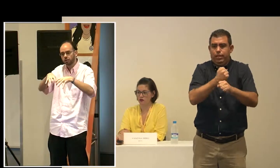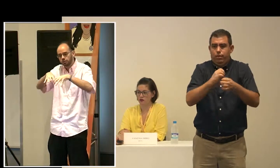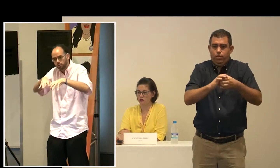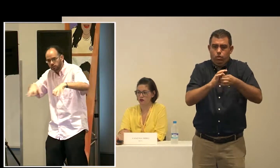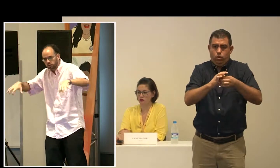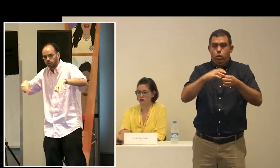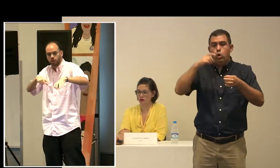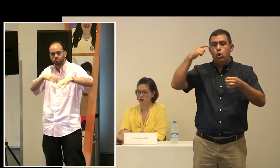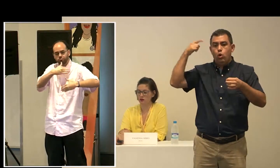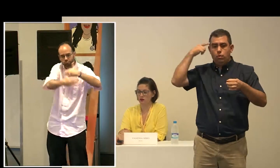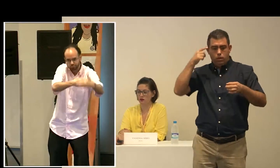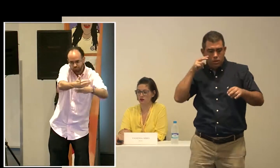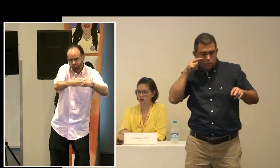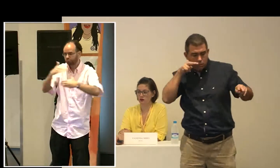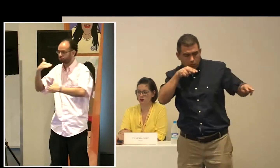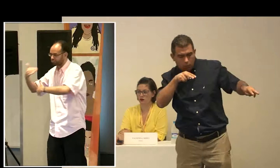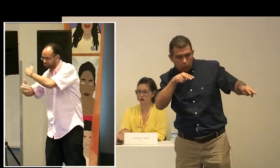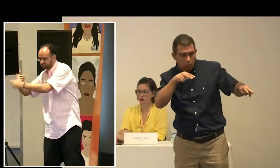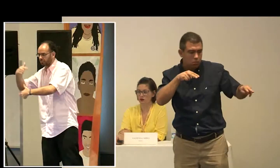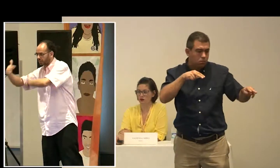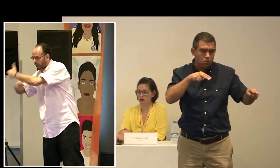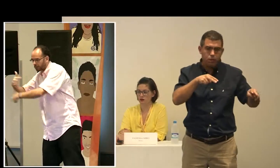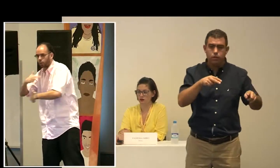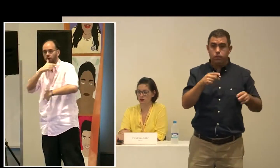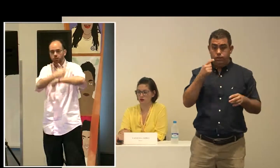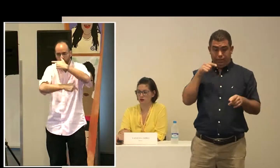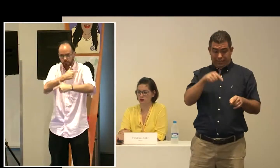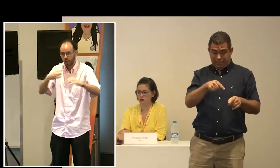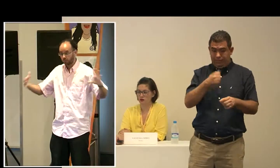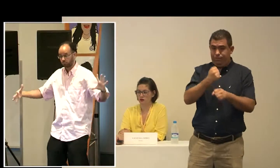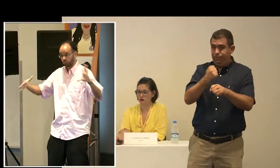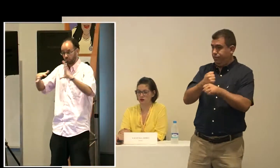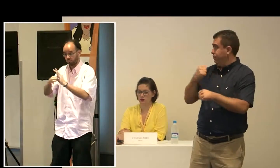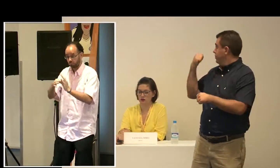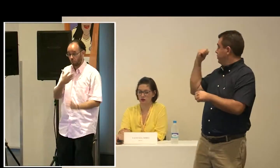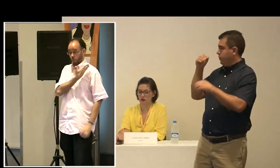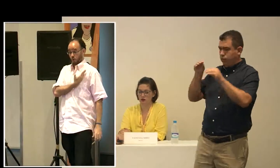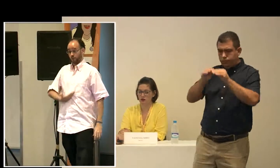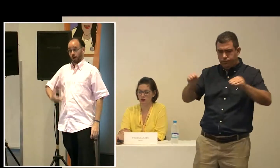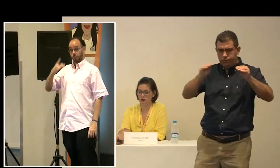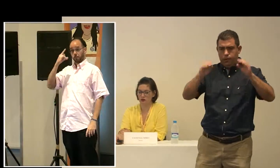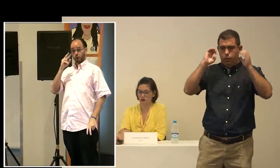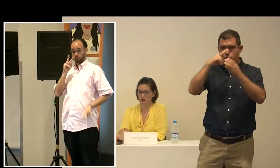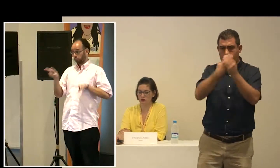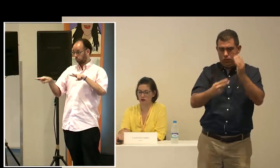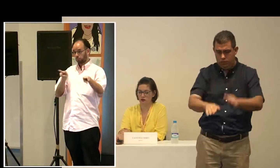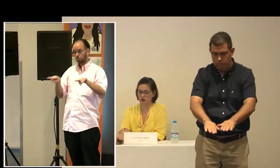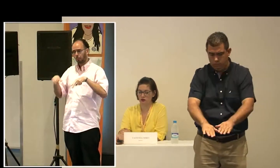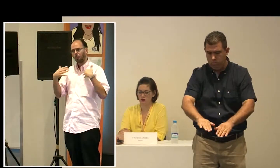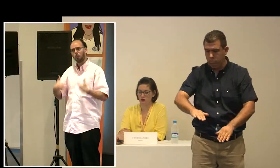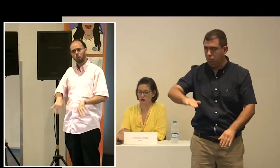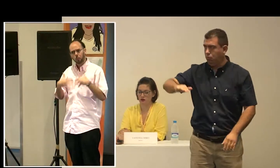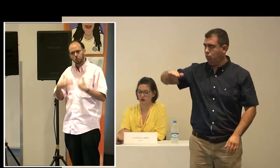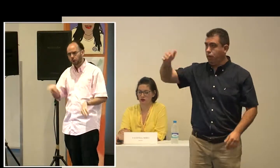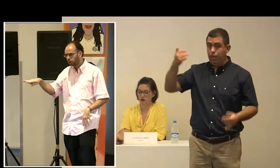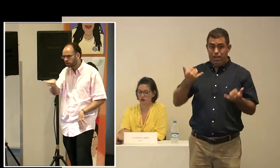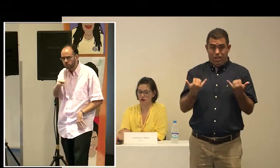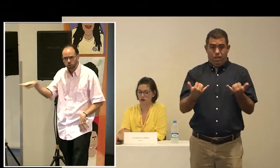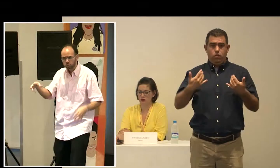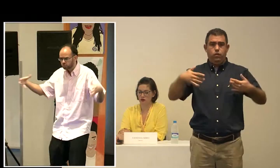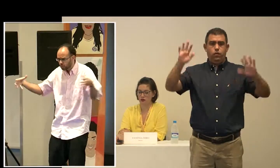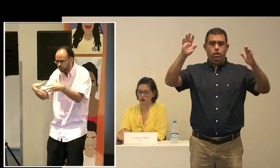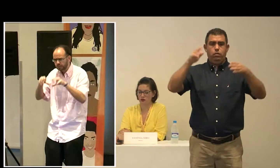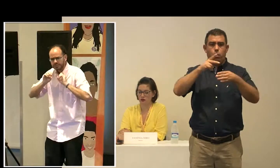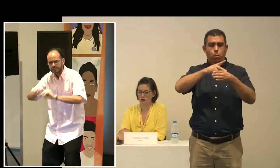Foram várias federações que estiveram presentes nesse trabalho, foram várias atuações, e o governo boliviano viu